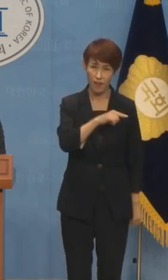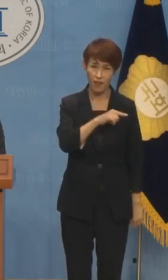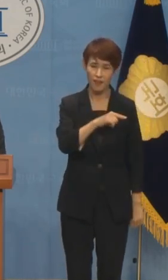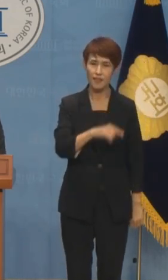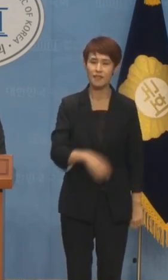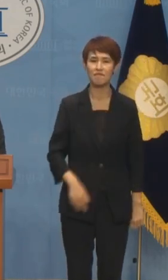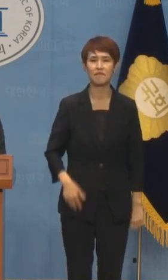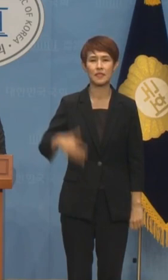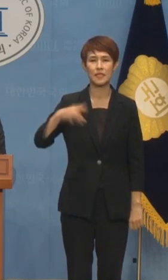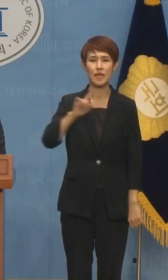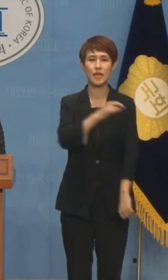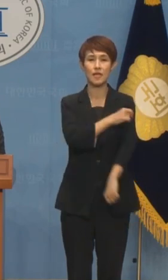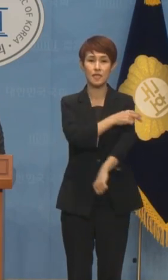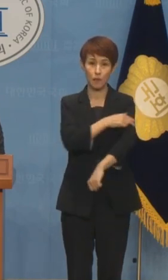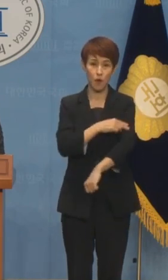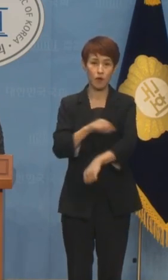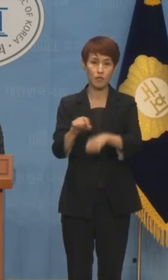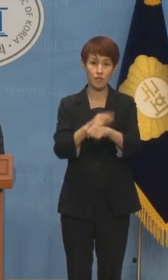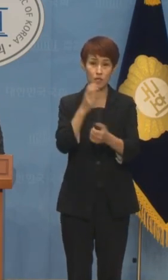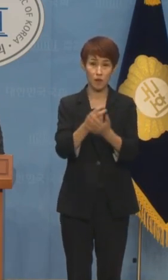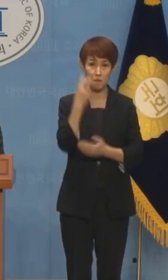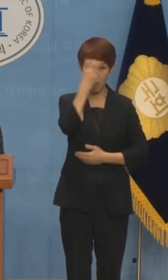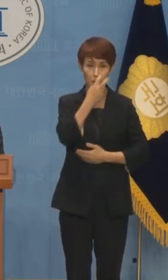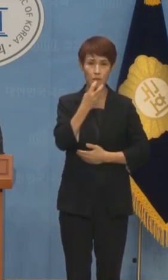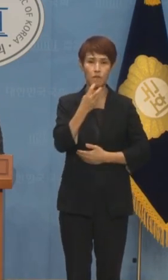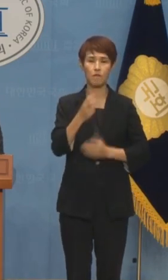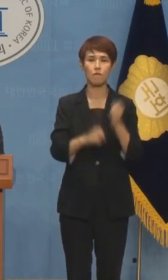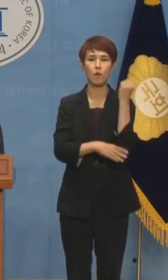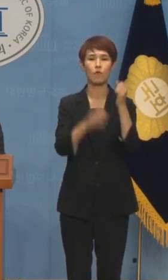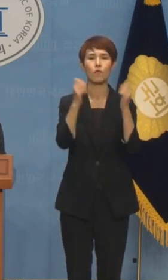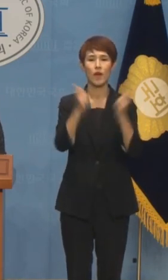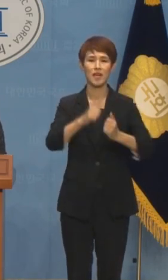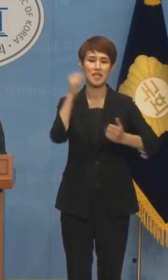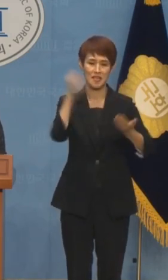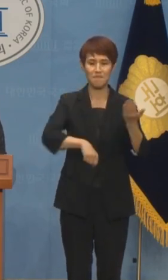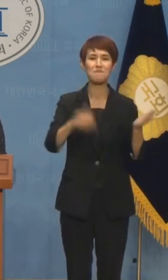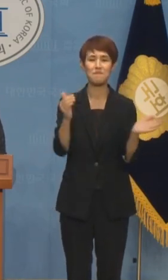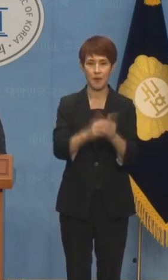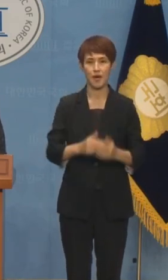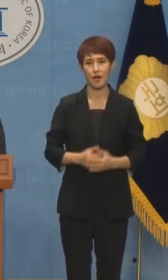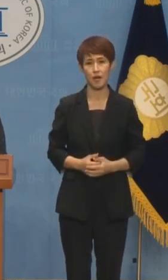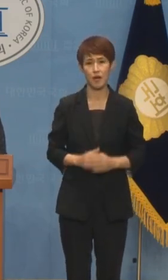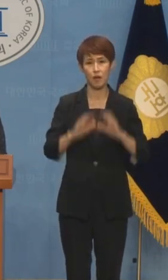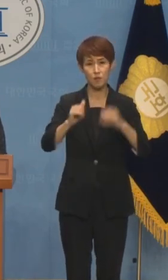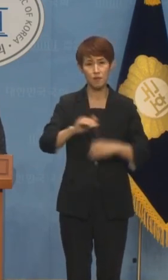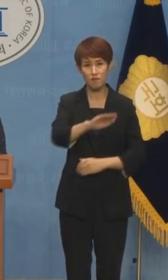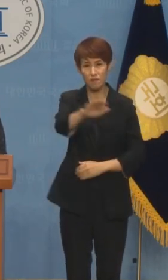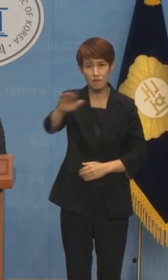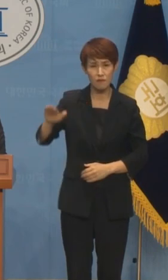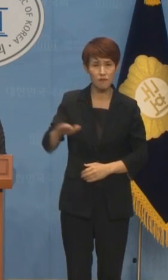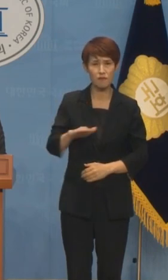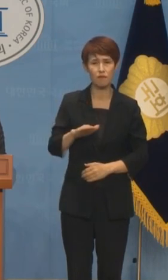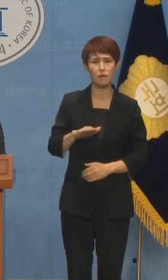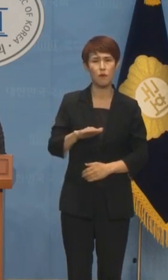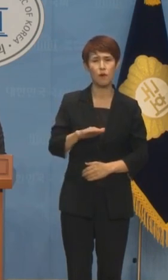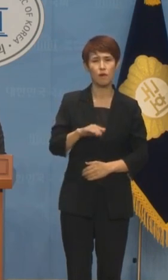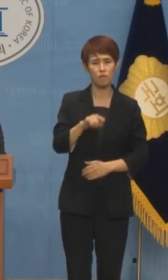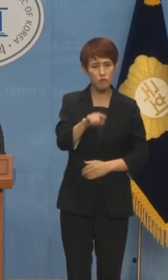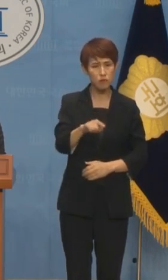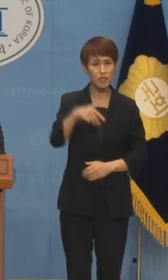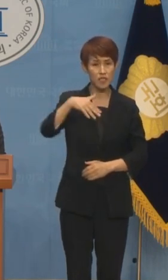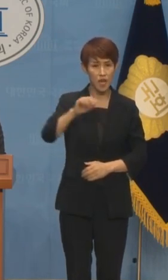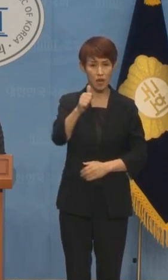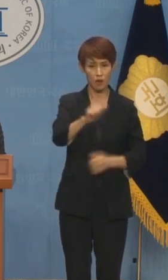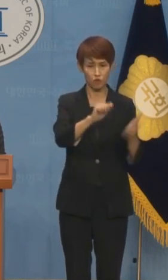드디어 최상병 특검법이 본회의를 통과했습니다. 우리 국민이 왜 목숨을 잃어야 했는지,